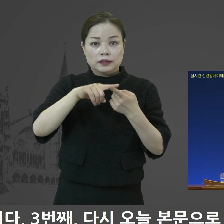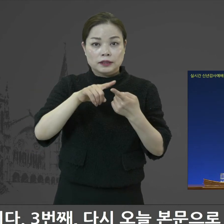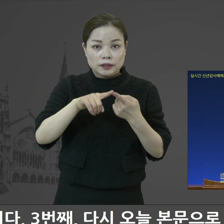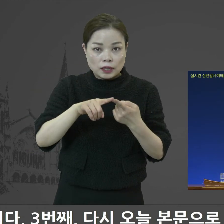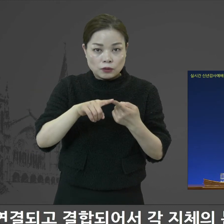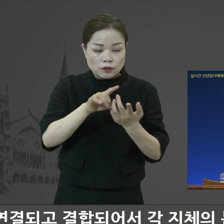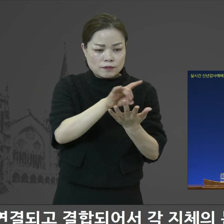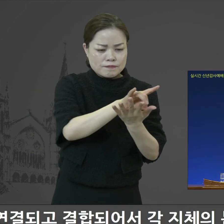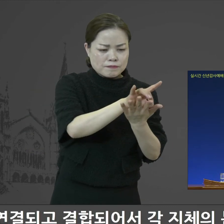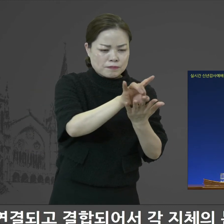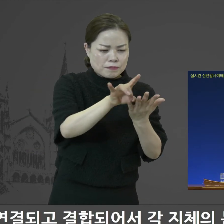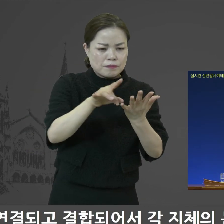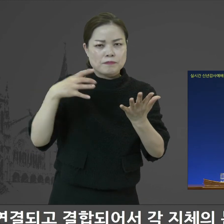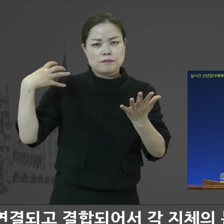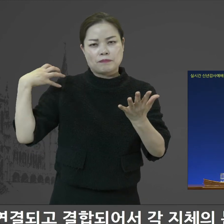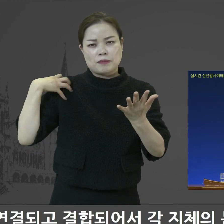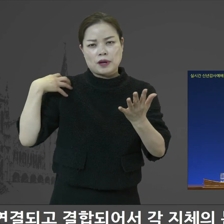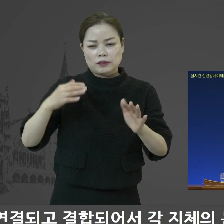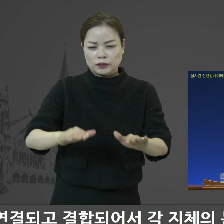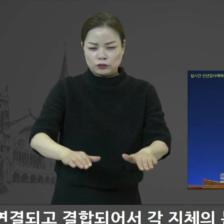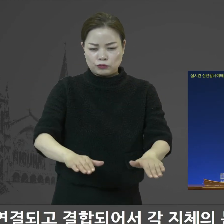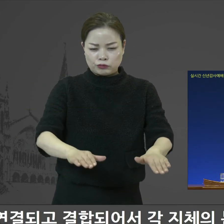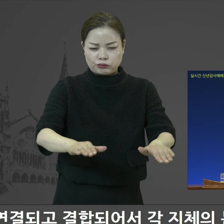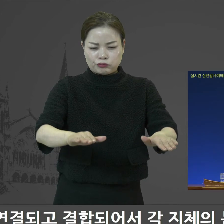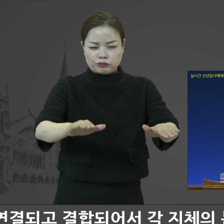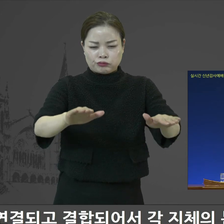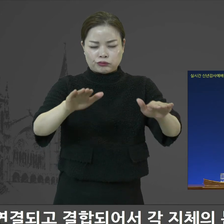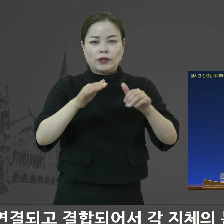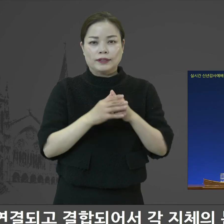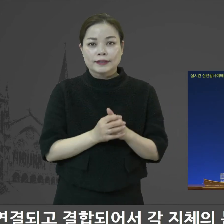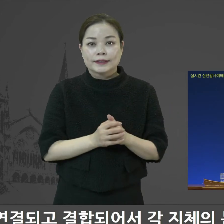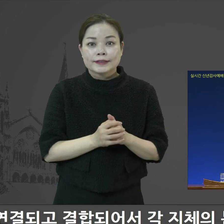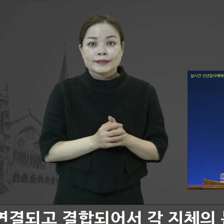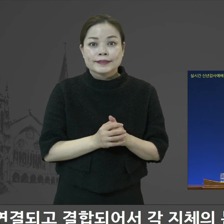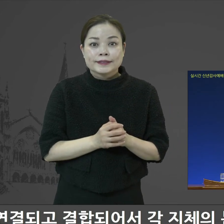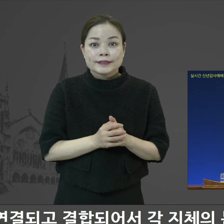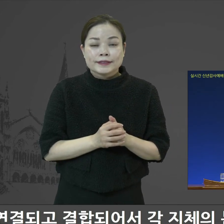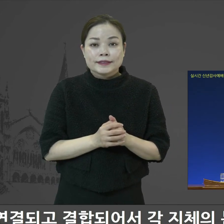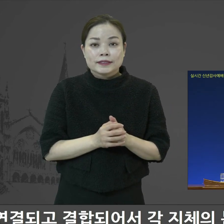온 몸을 자라게 하며. 여러분,